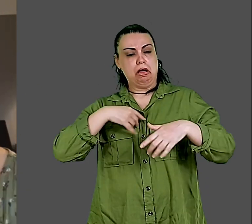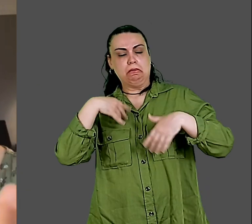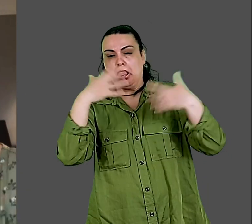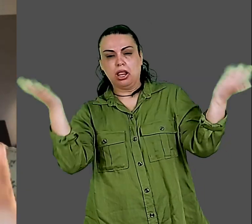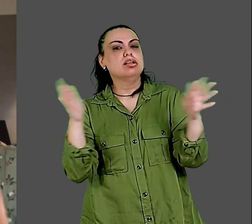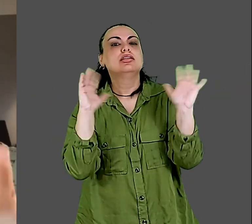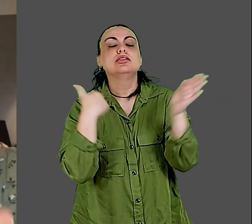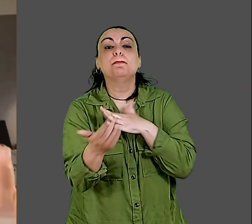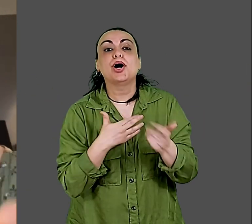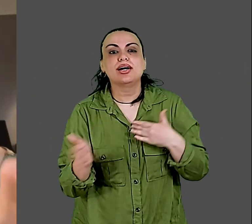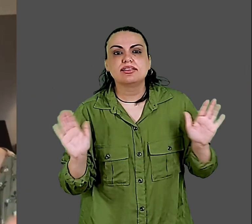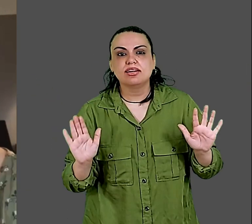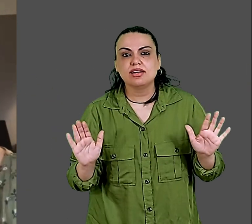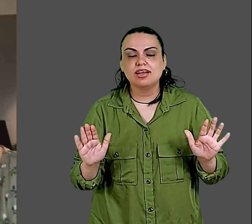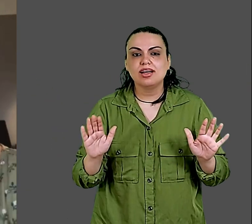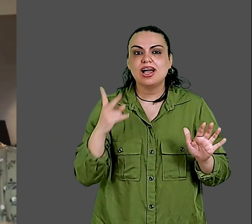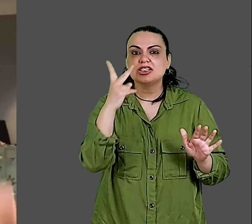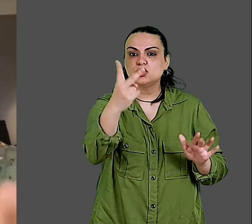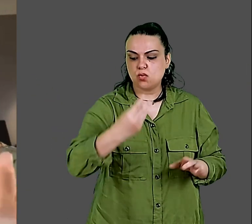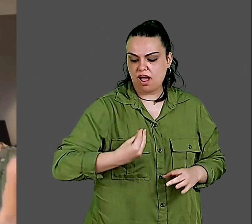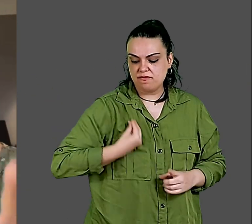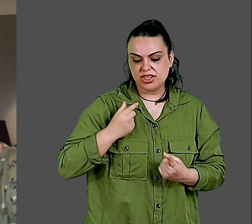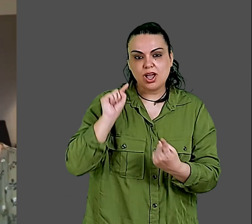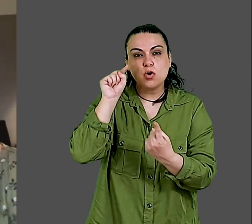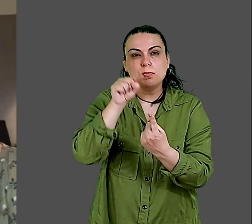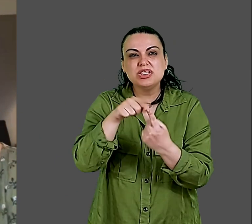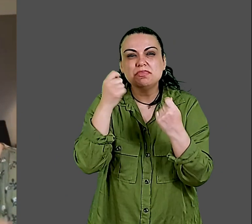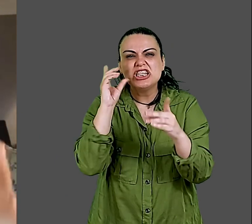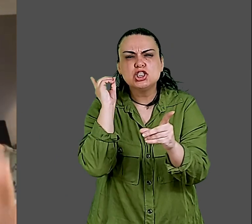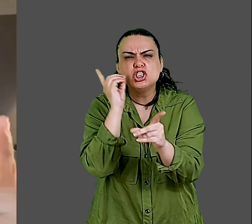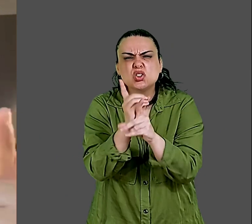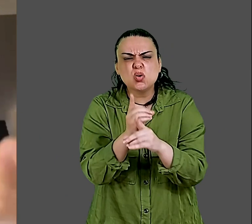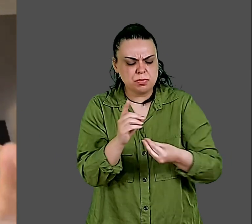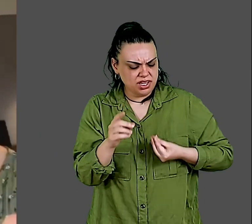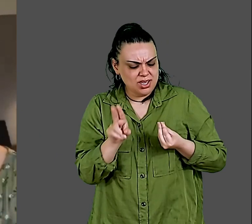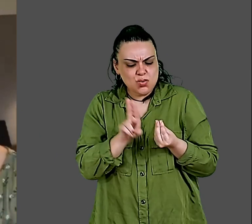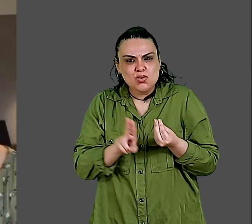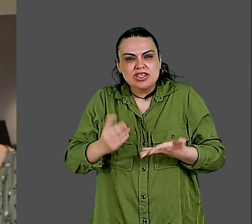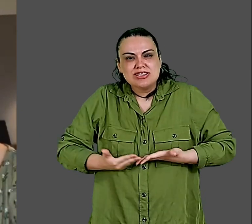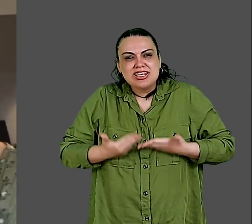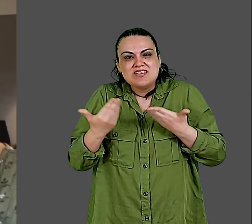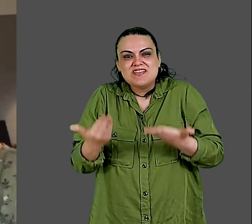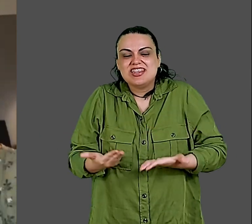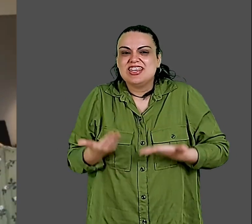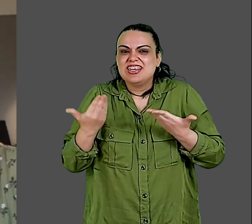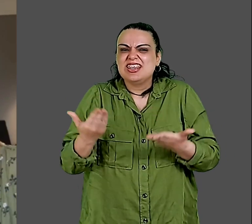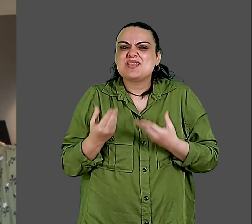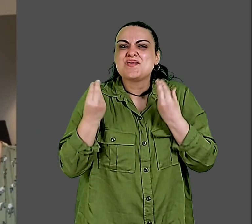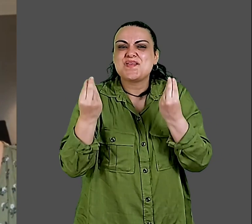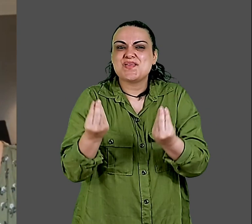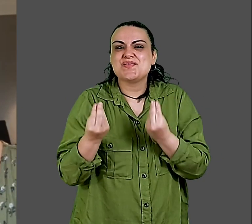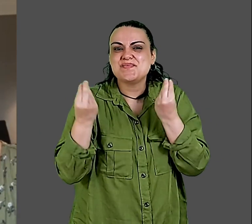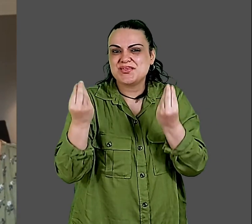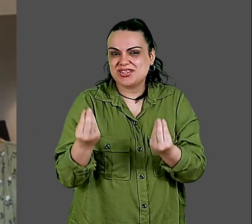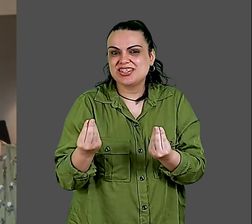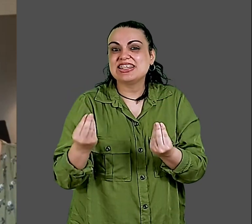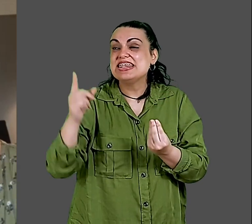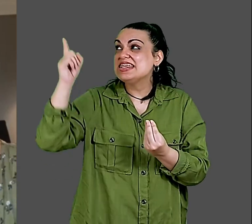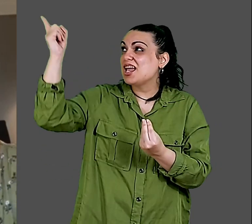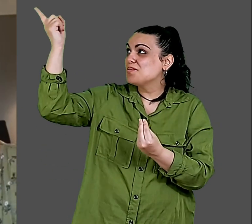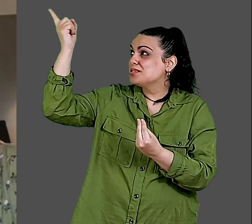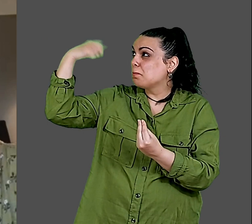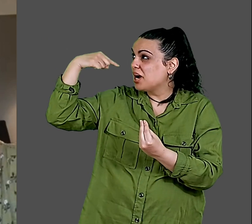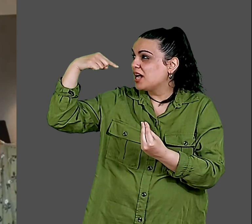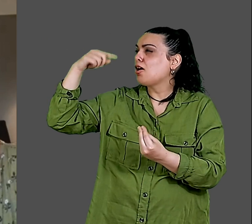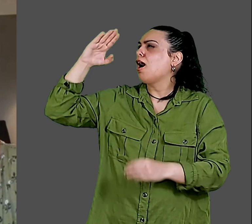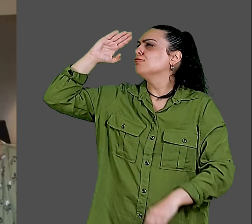sua família. O seu propósito de vida está em descobrir a utilidade do seu servir. E ser chamado